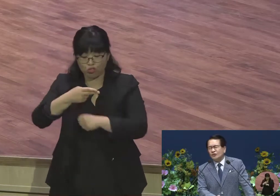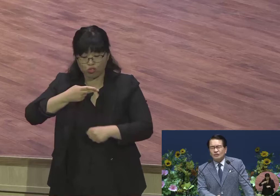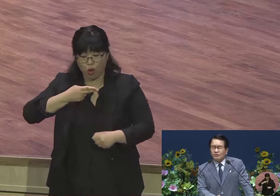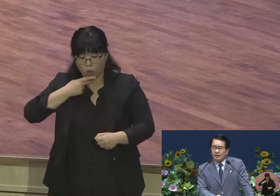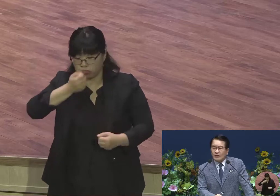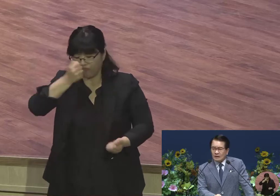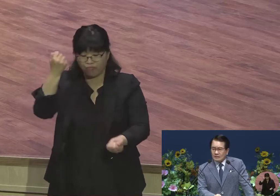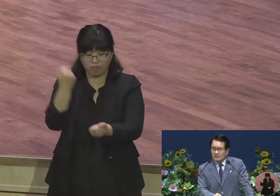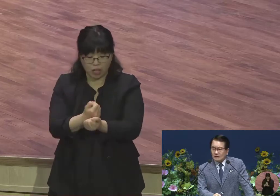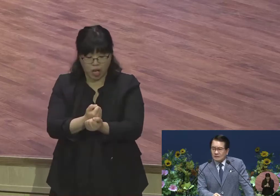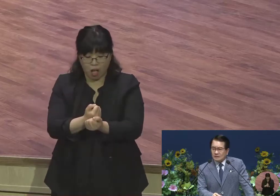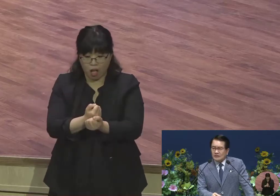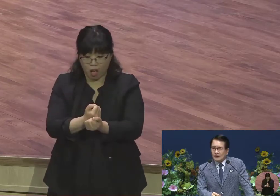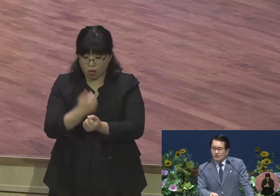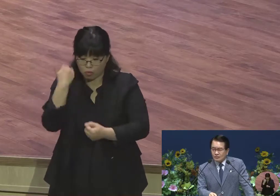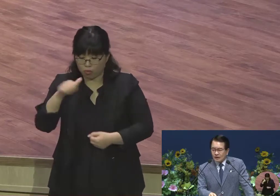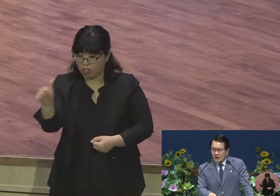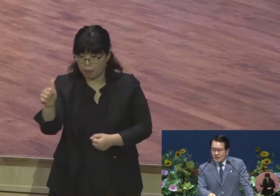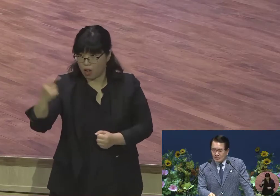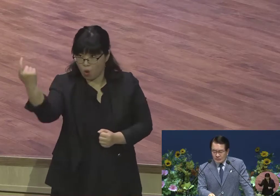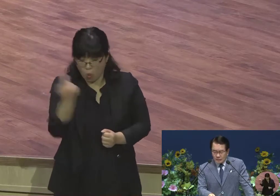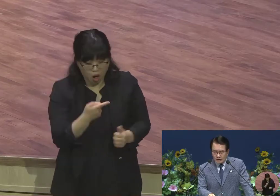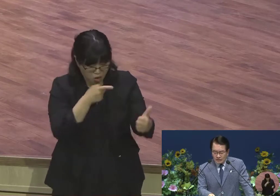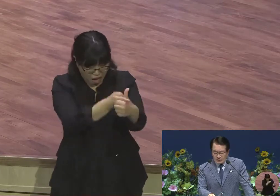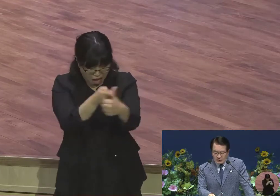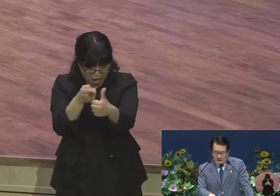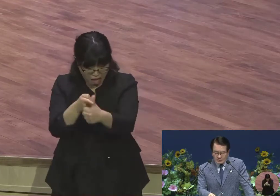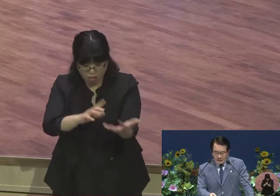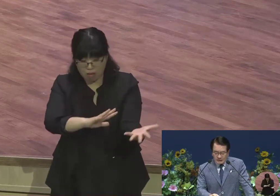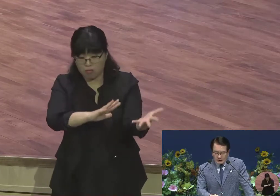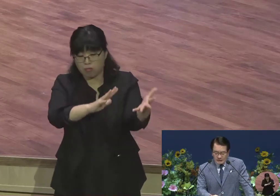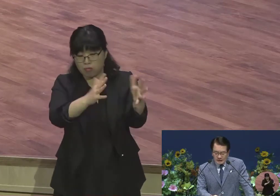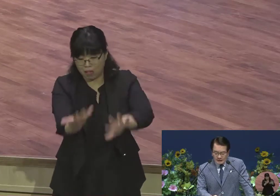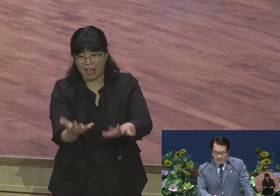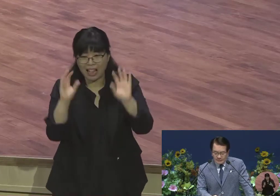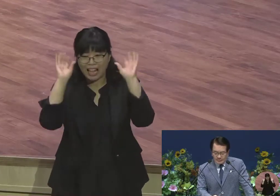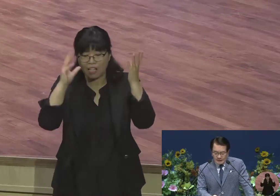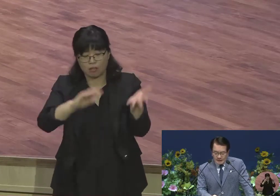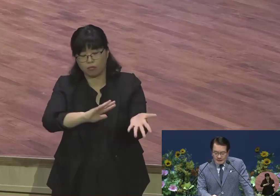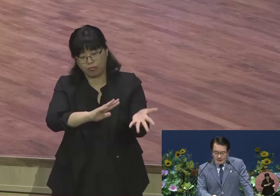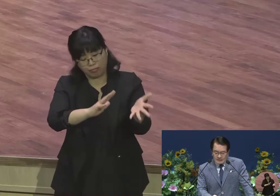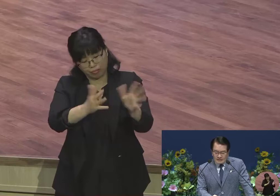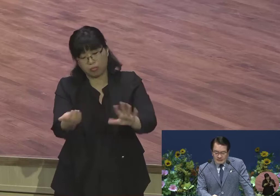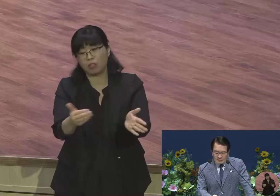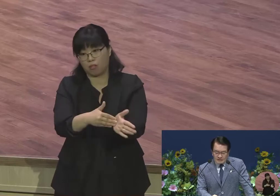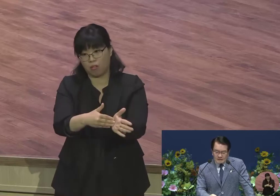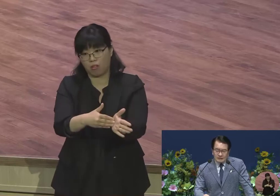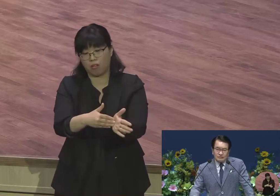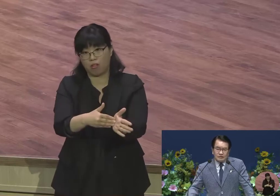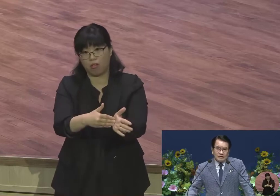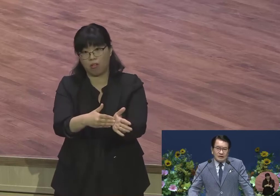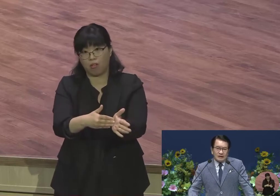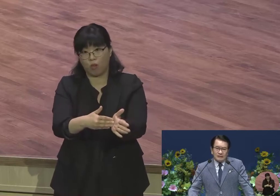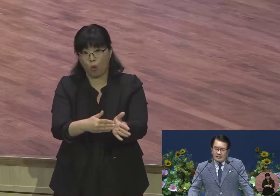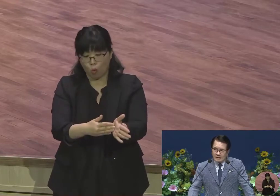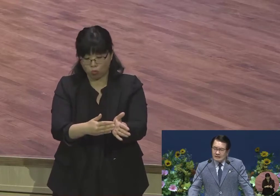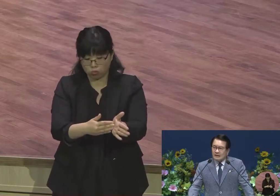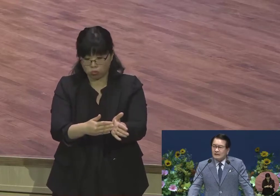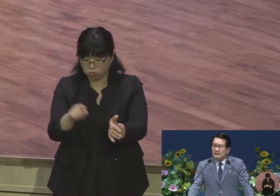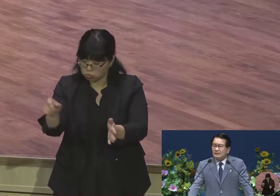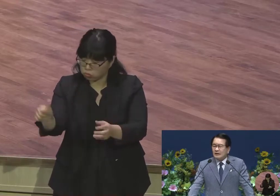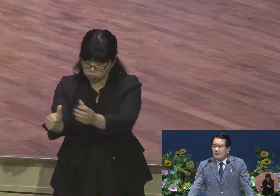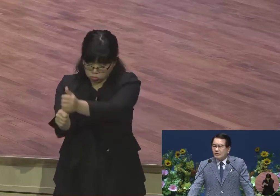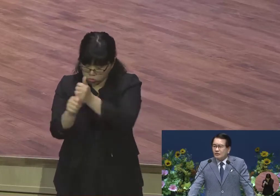무슨 짓인지 본인도 몰라. 개죽음 당하는 거예요. 억울해를 당한단 말이에요. 그러니까 이런 영적 치유 시대다.